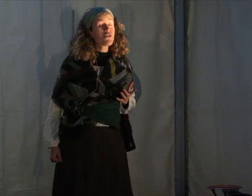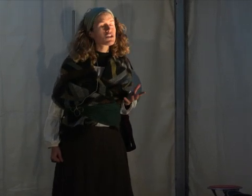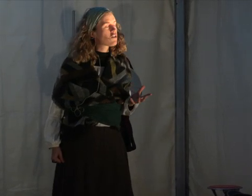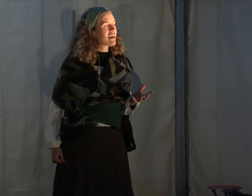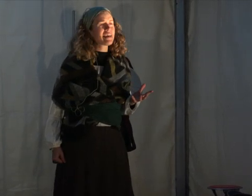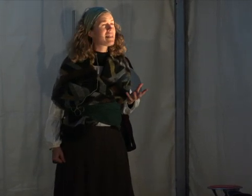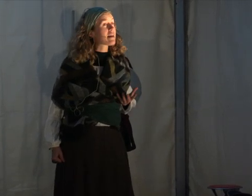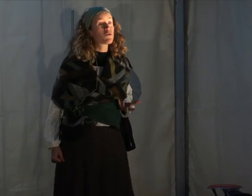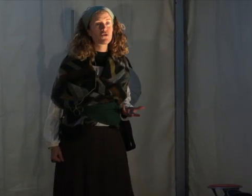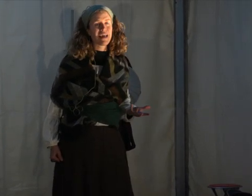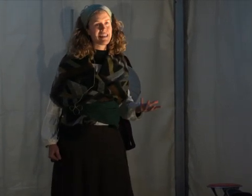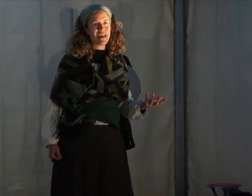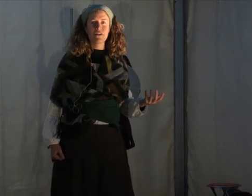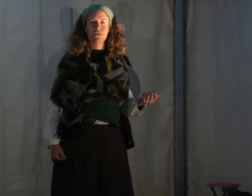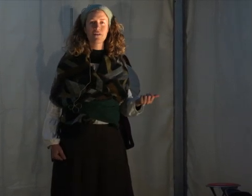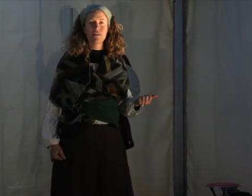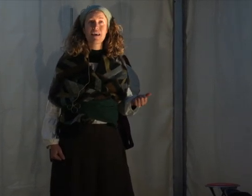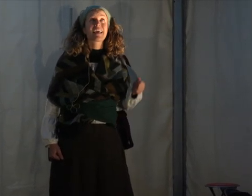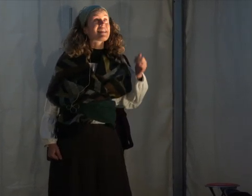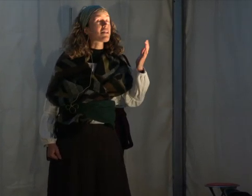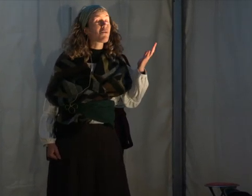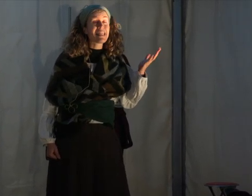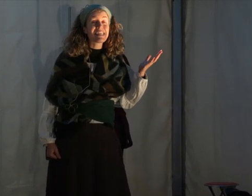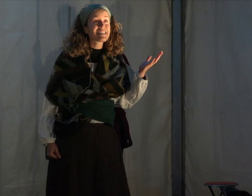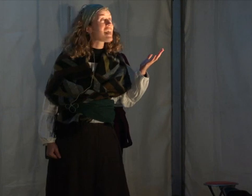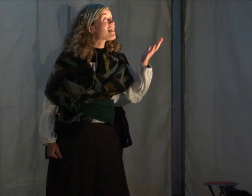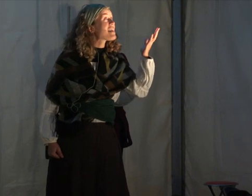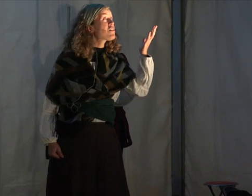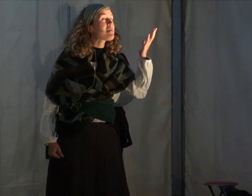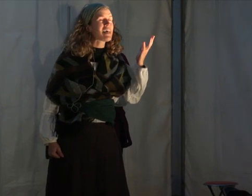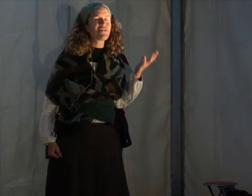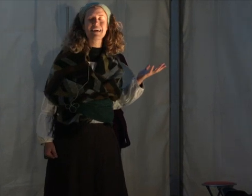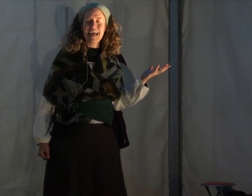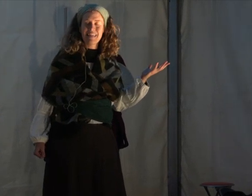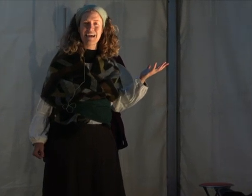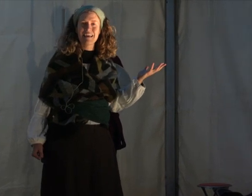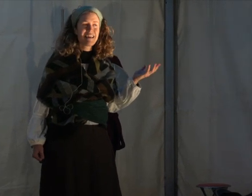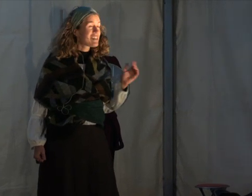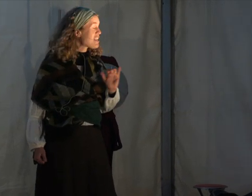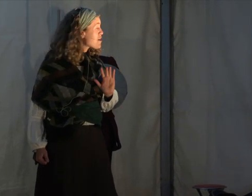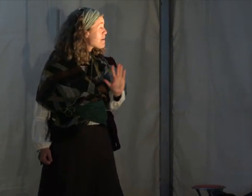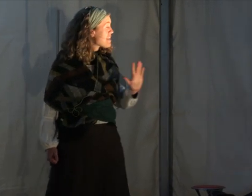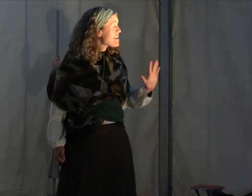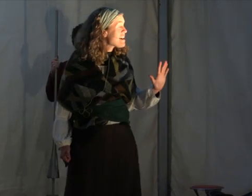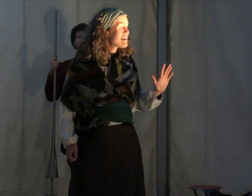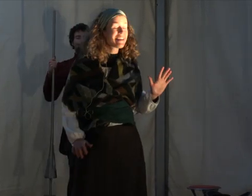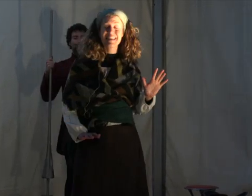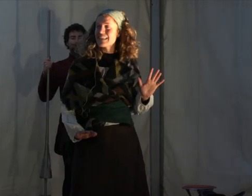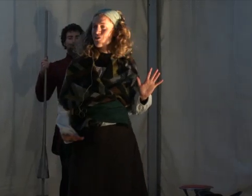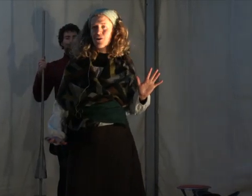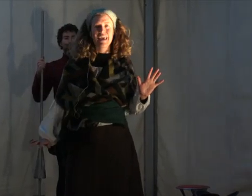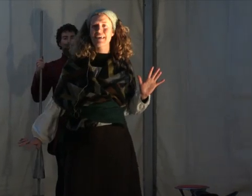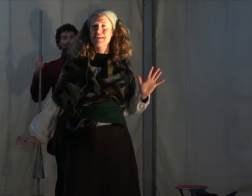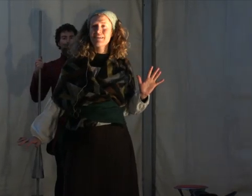que yo no escogí la hermosura que tengo, que tal cual es, el cielo me la dio de gracia, sin yo pedirla